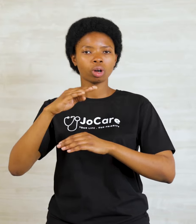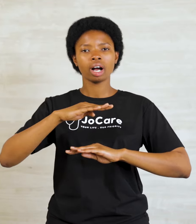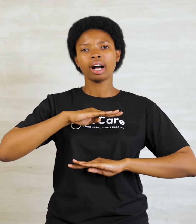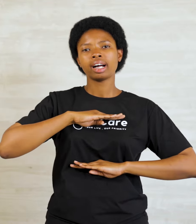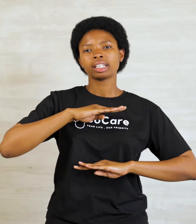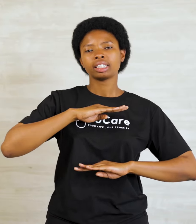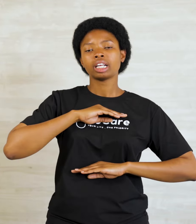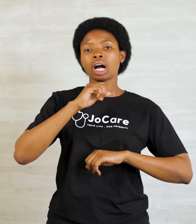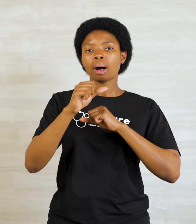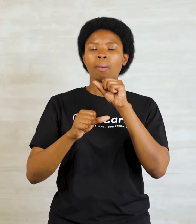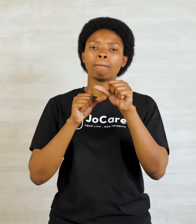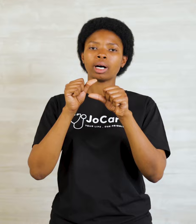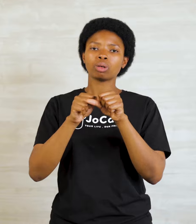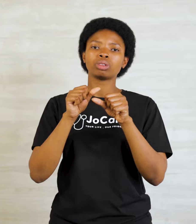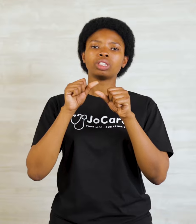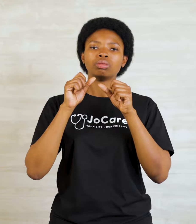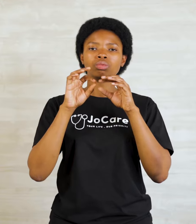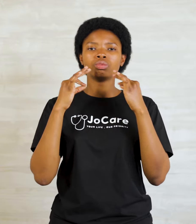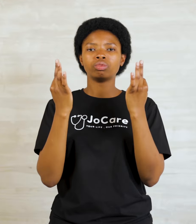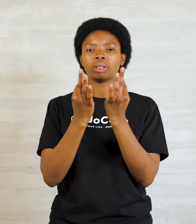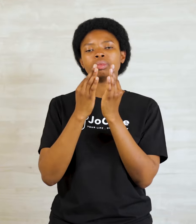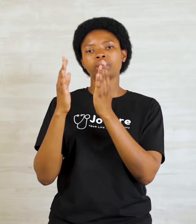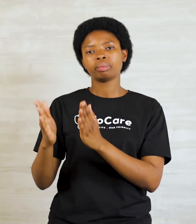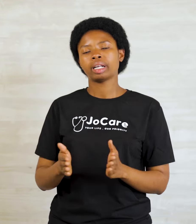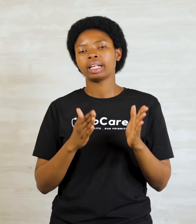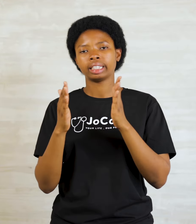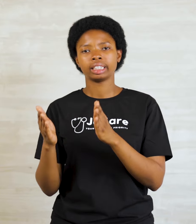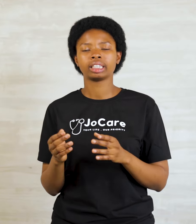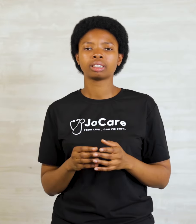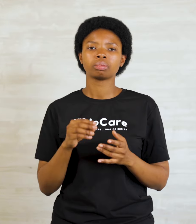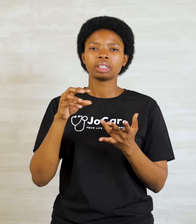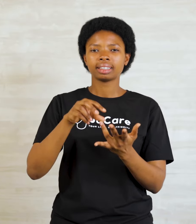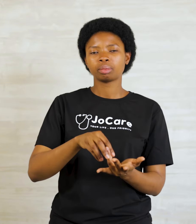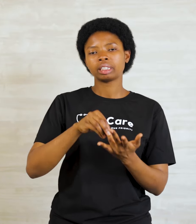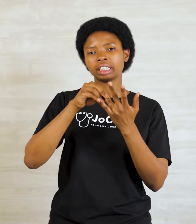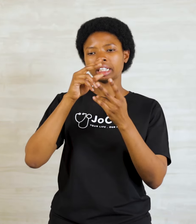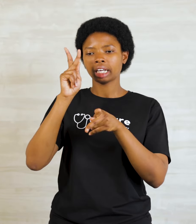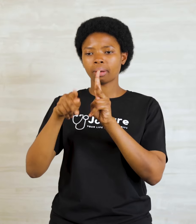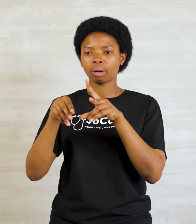kukuboneza urubyaro cyane cyane n'abantu bo mu cyaro